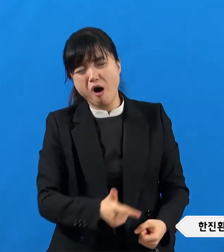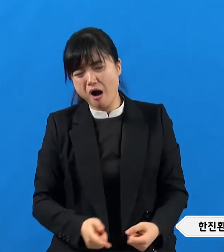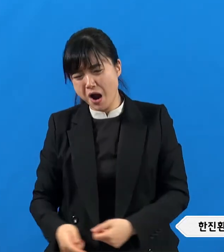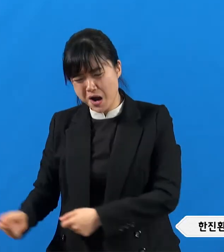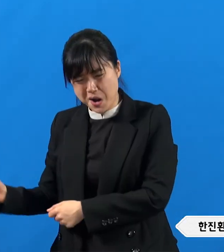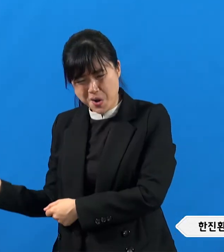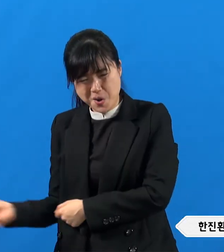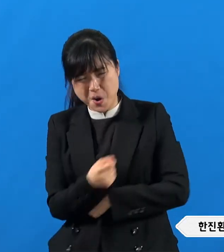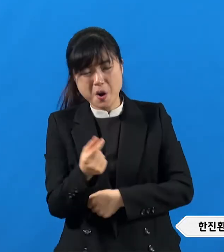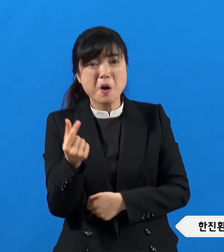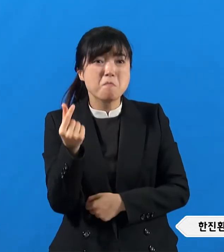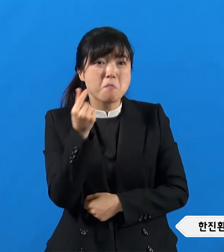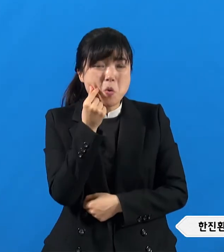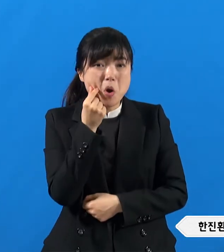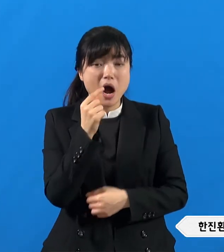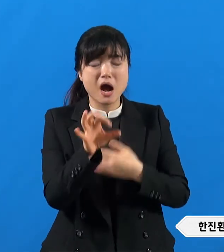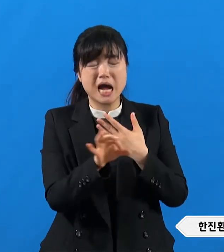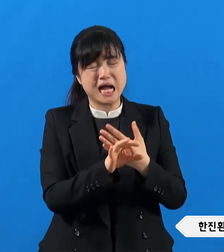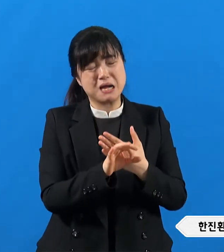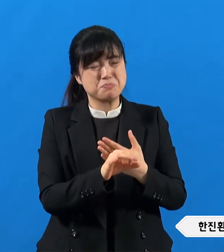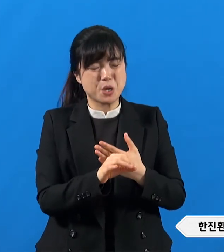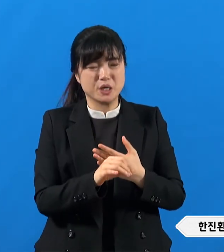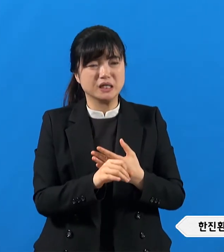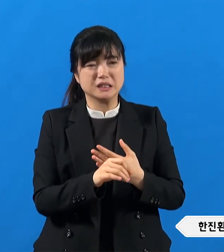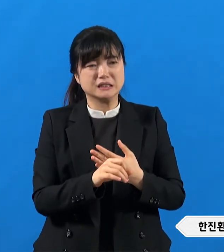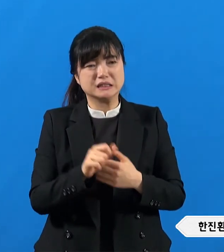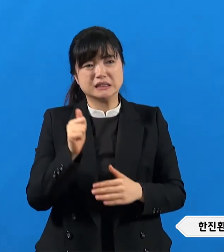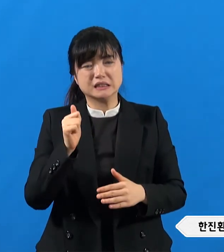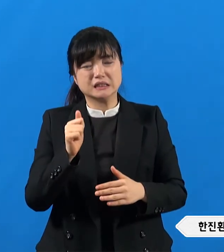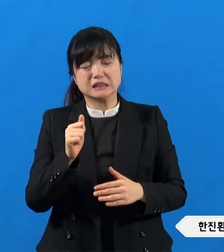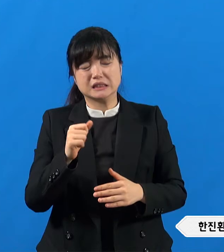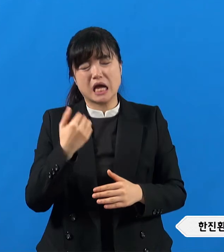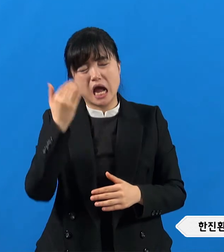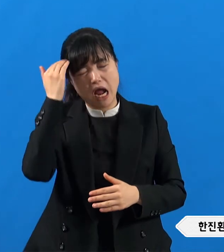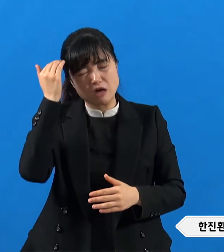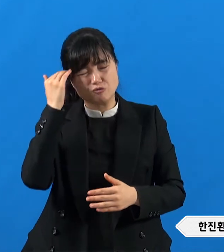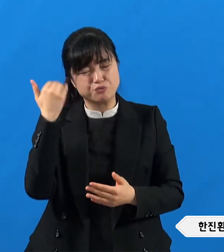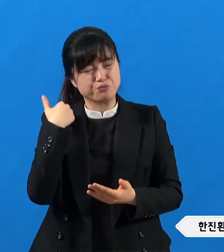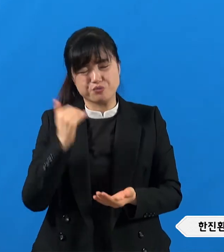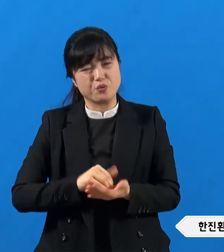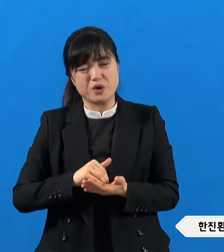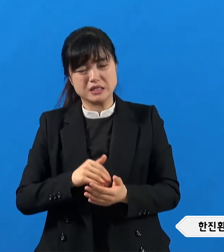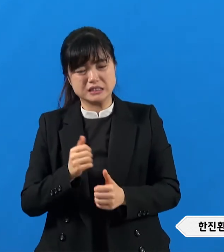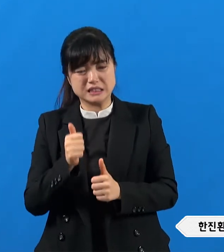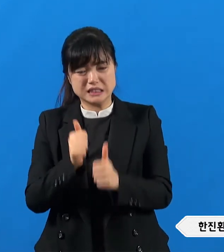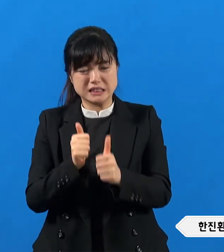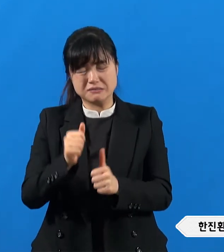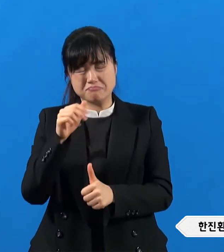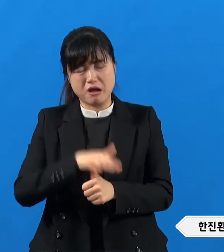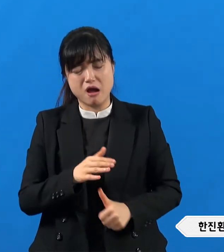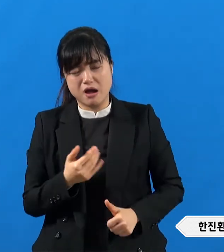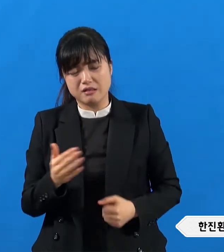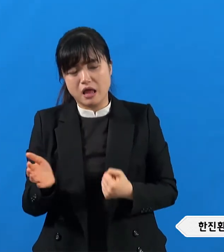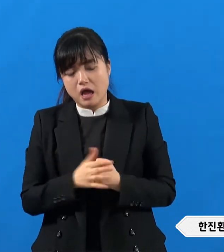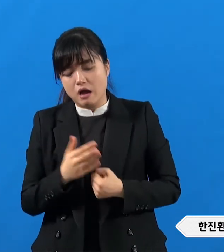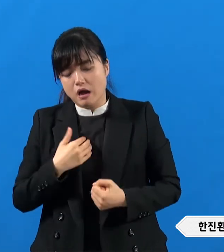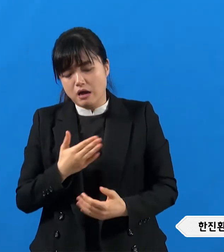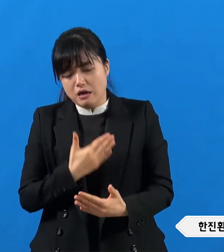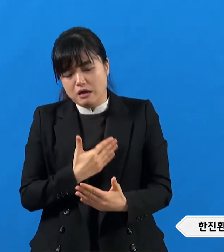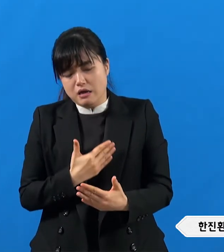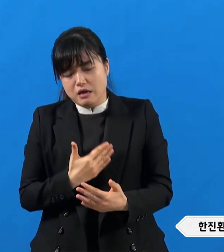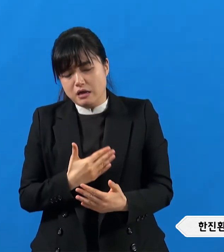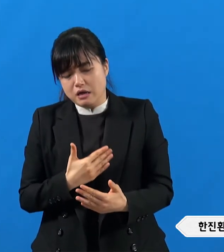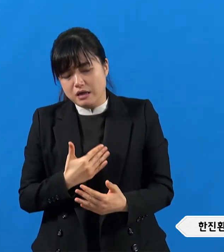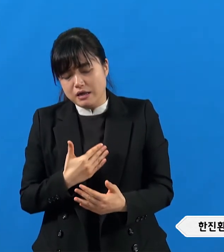넣으면 그대로 짐 싸들고 한국으로 돌아가야 됩니다. 손이 부들부들 떨렸다고 합니다. 그